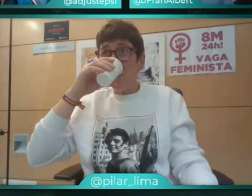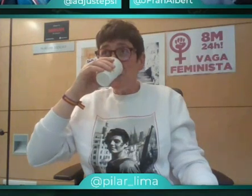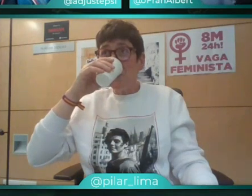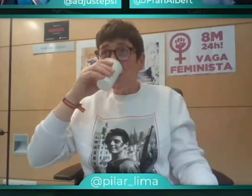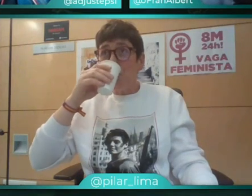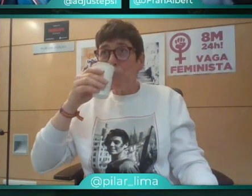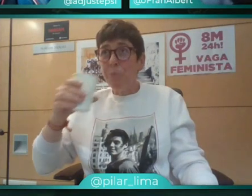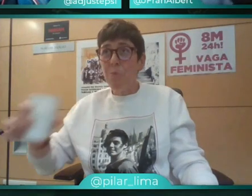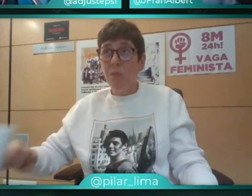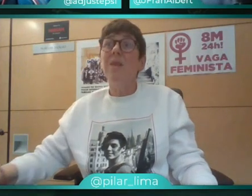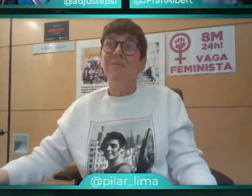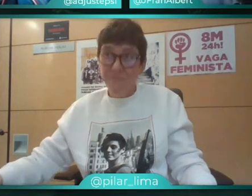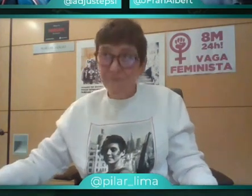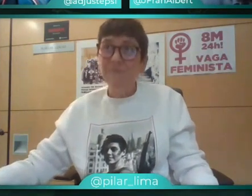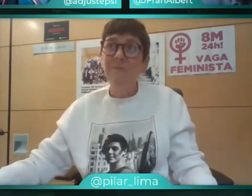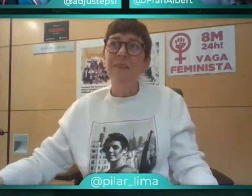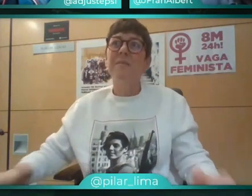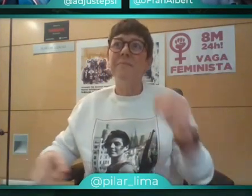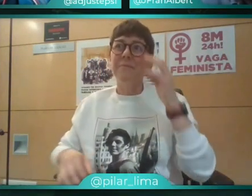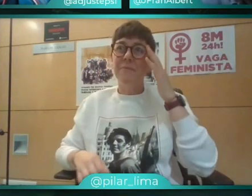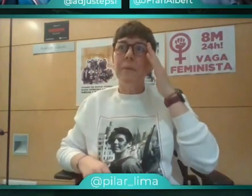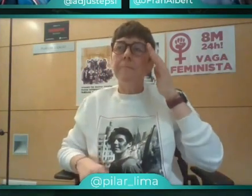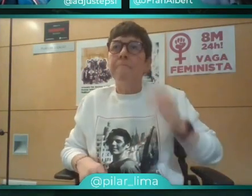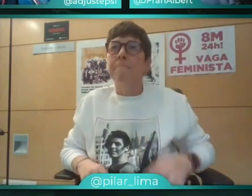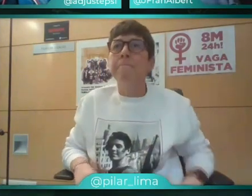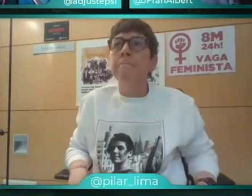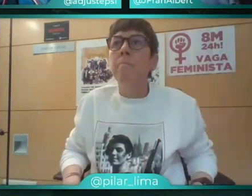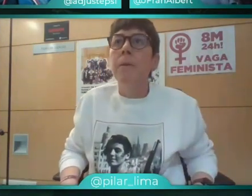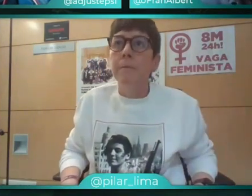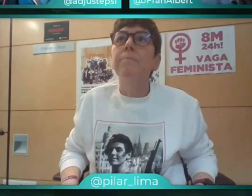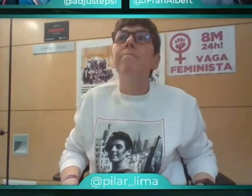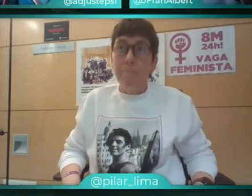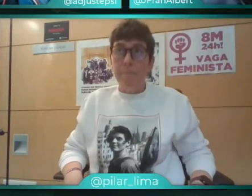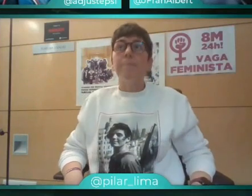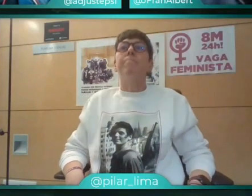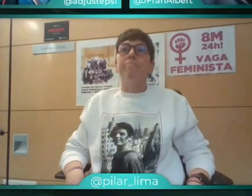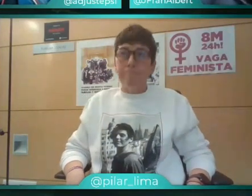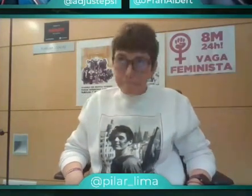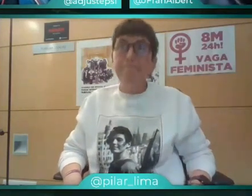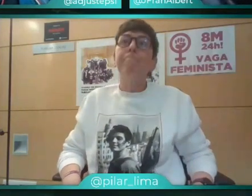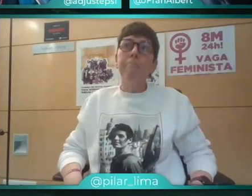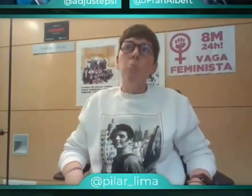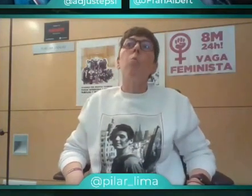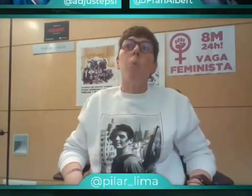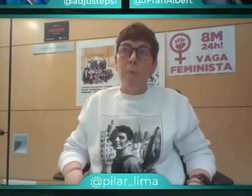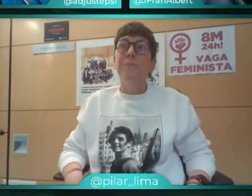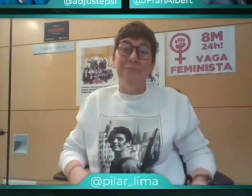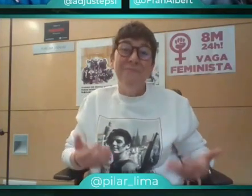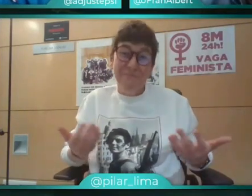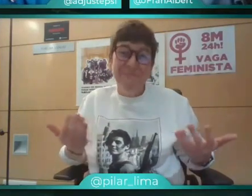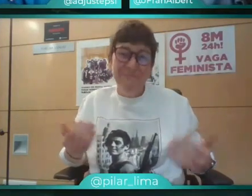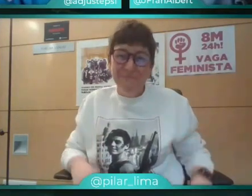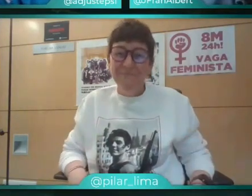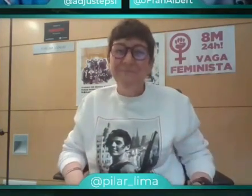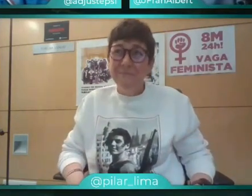ya no parlamentarios no sino hacia el poder que deberías tener y sabes que que tú no vas a tener no que vas a